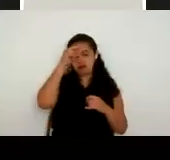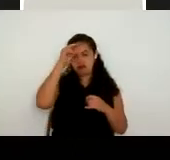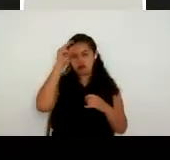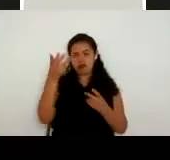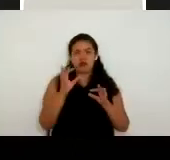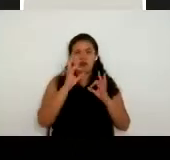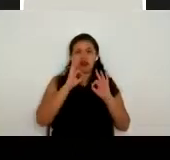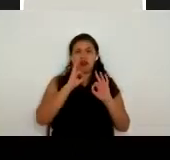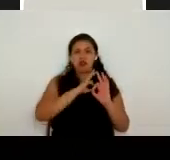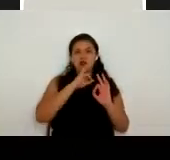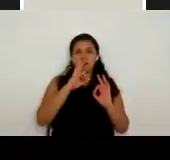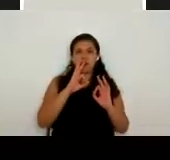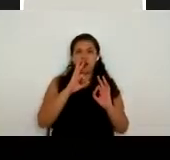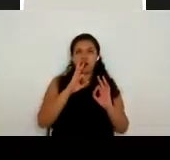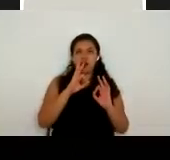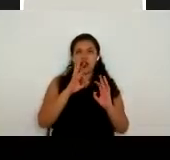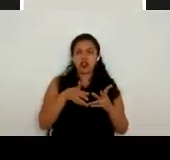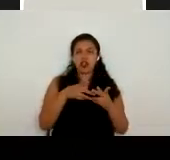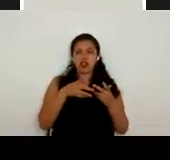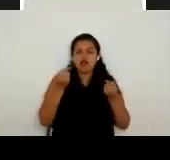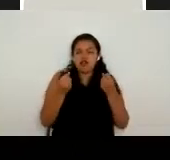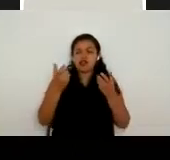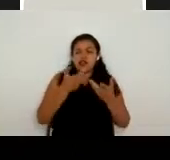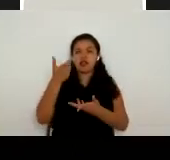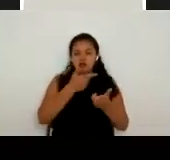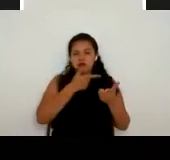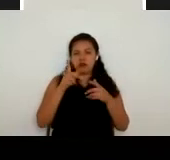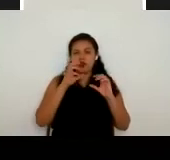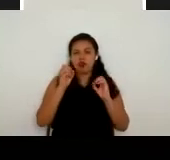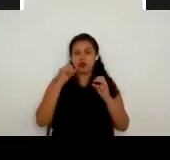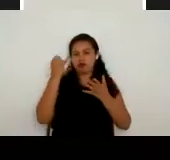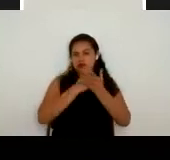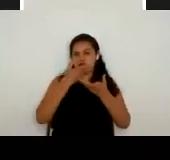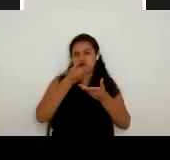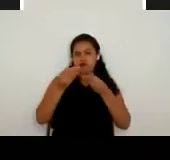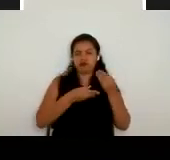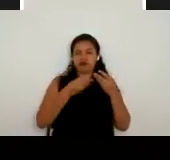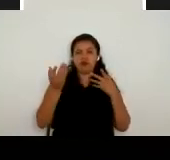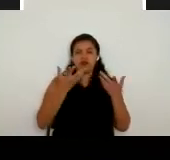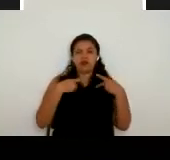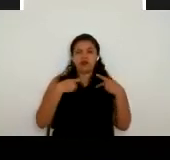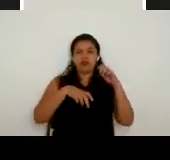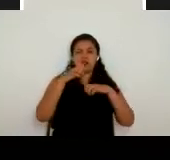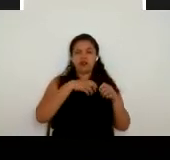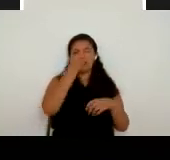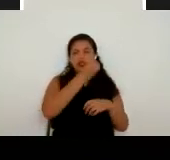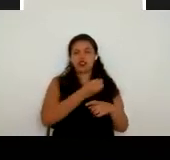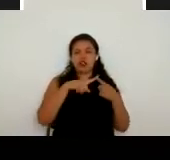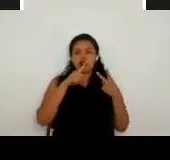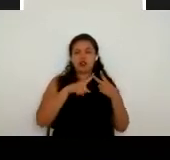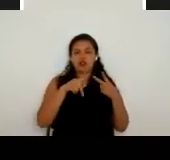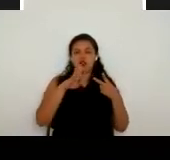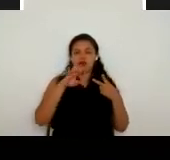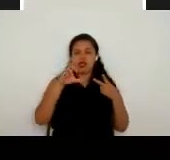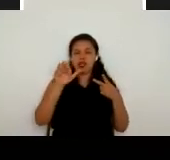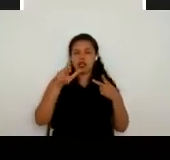inversionistas y como ven tiene asignado los desempleados 0 puntos los becarios 3 y así sucesivamente hasta